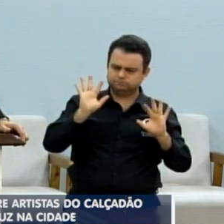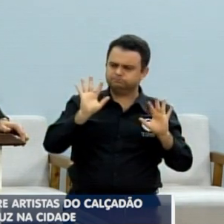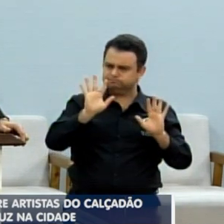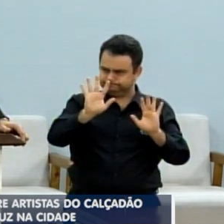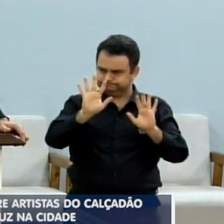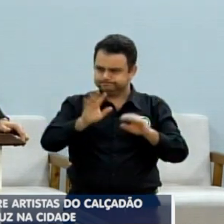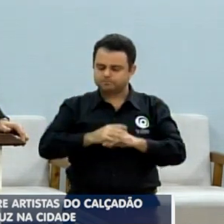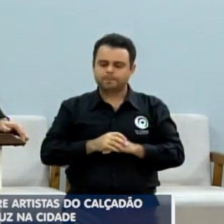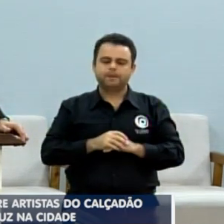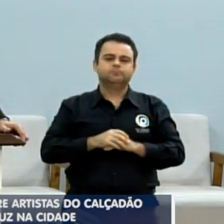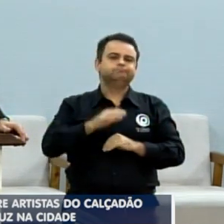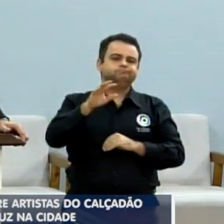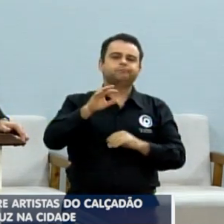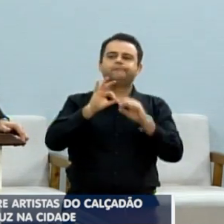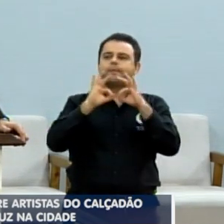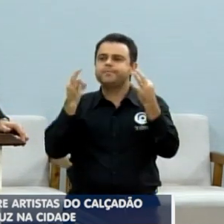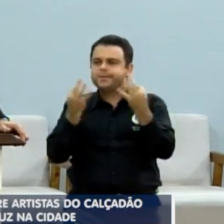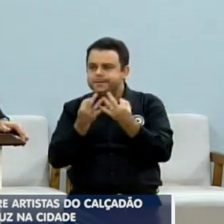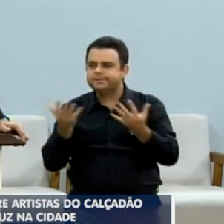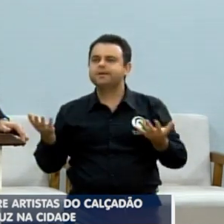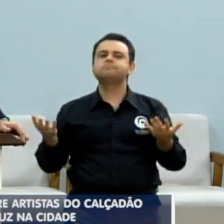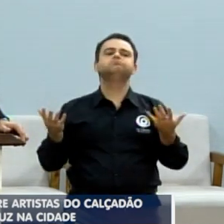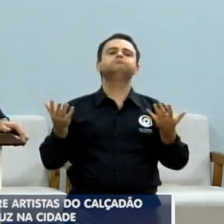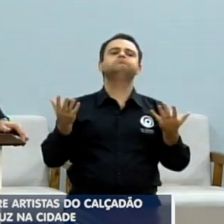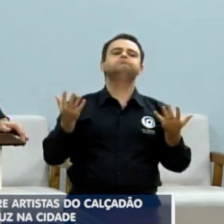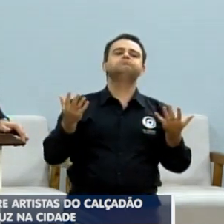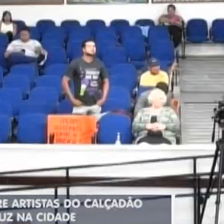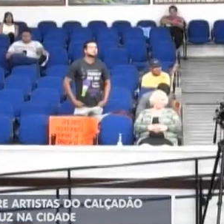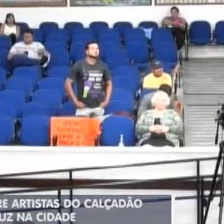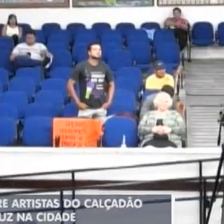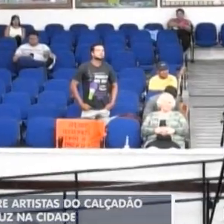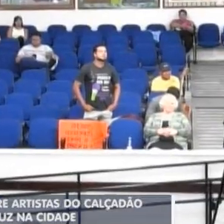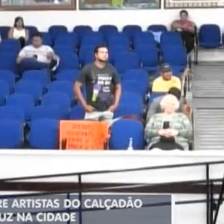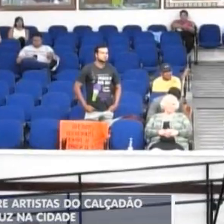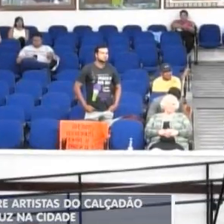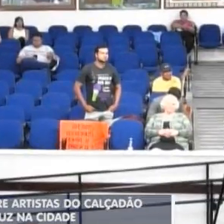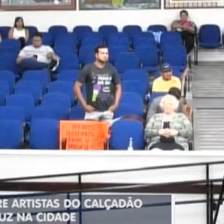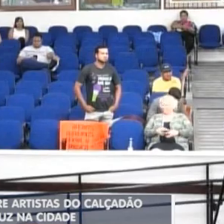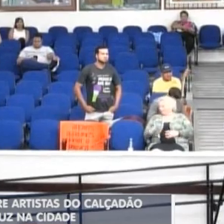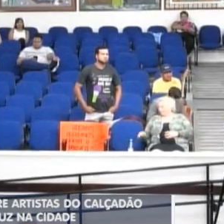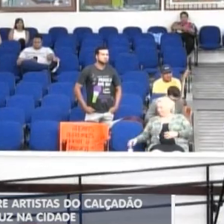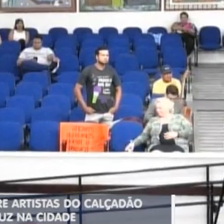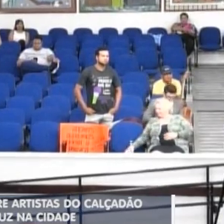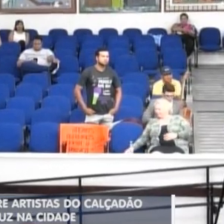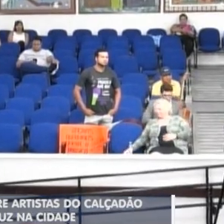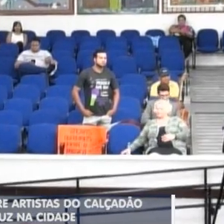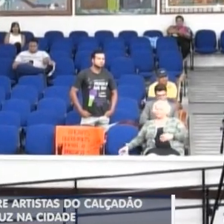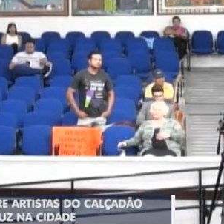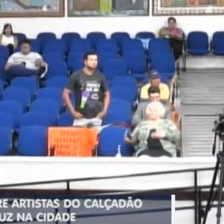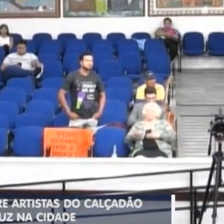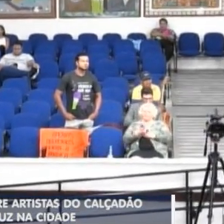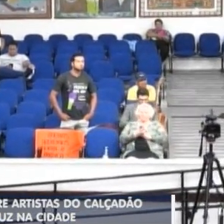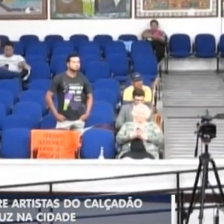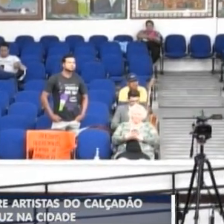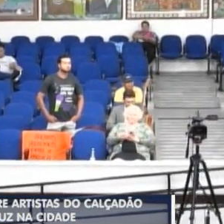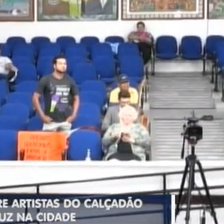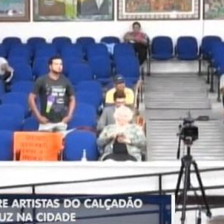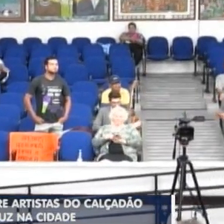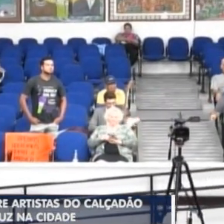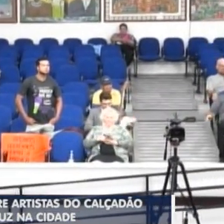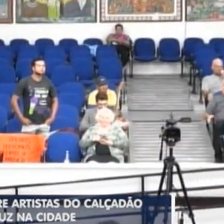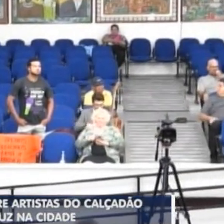mãe de família jovem aqui, músico, independentemente da bandeira que vocês estão aqui defendendo, vocês têm